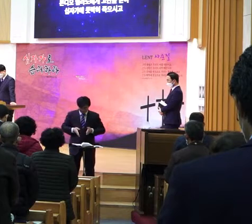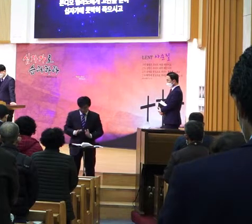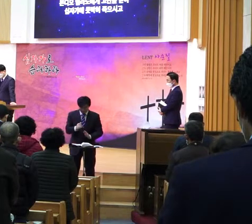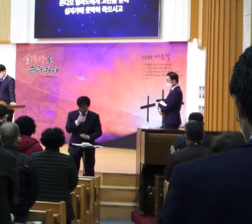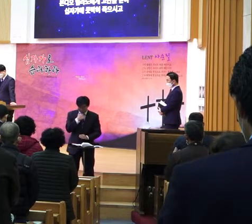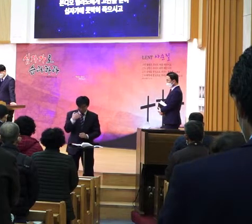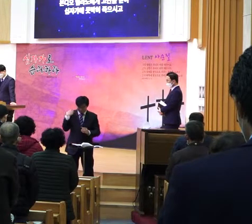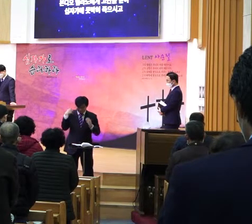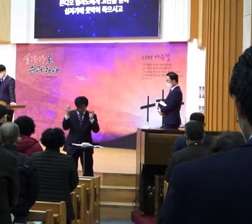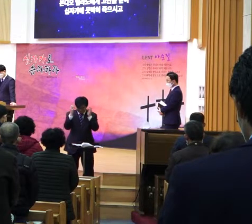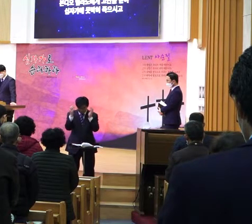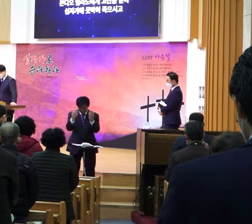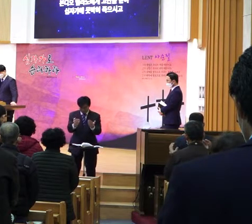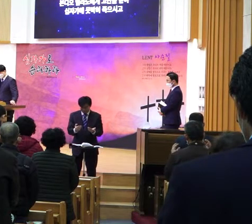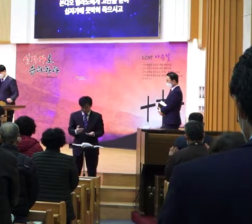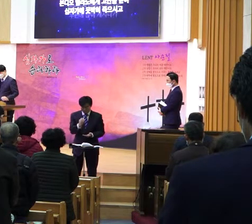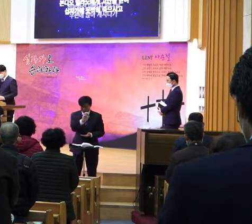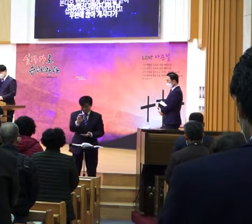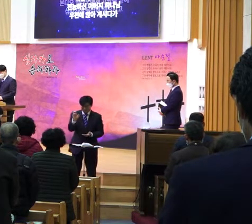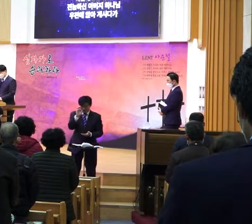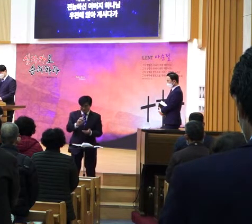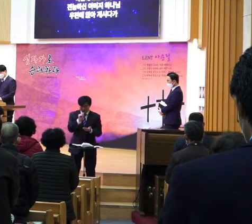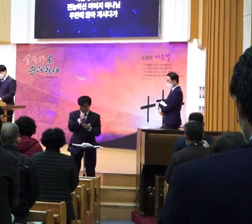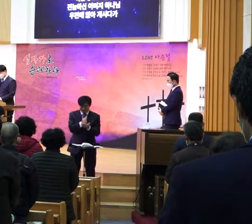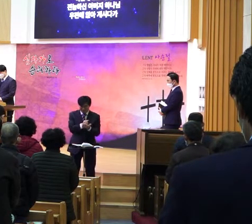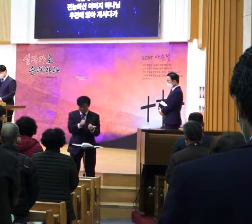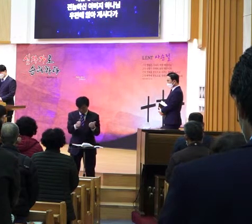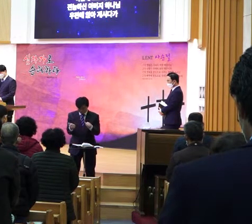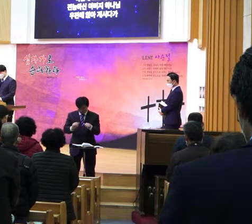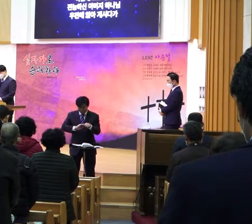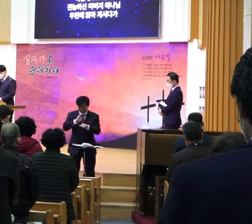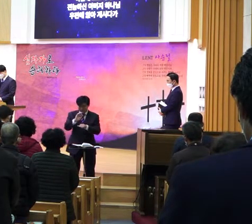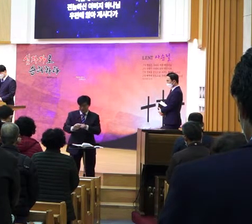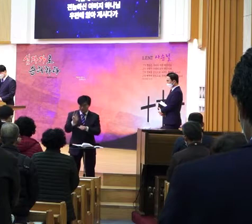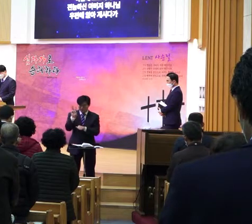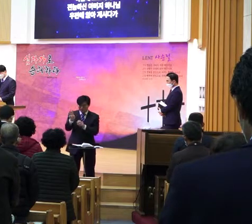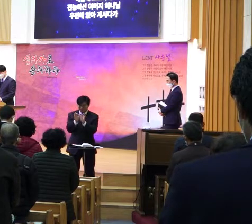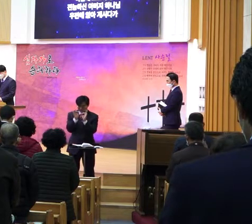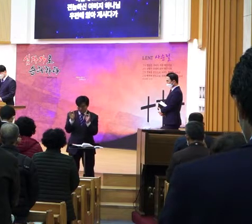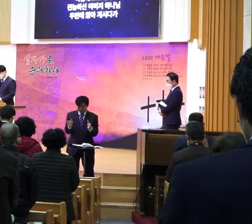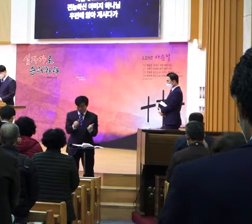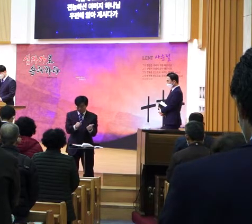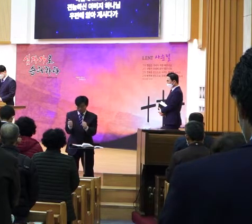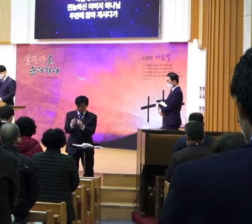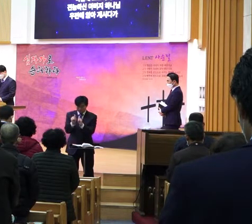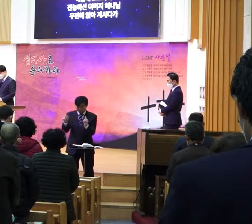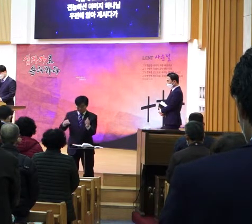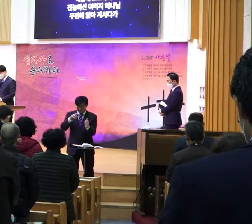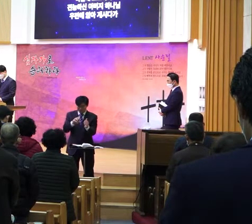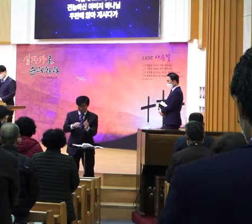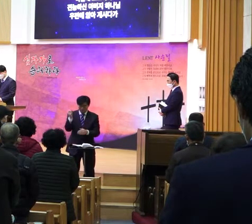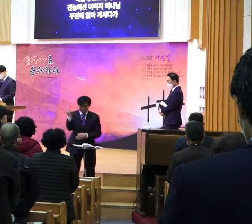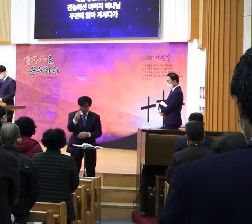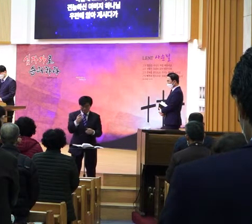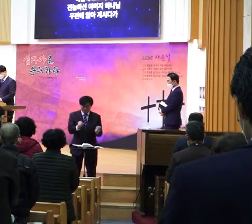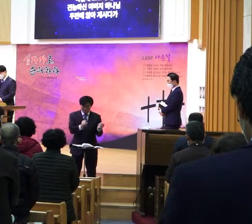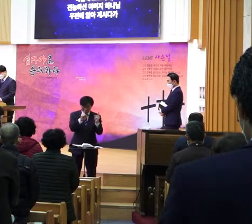받아 십자가에 못 박혀 죽으시고 장사된 지 사흘 만에 죽은 자 가운데서 다시